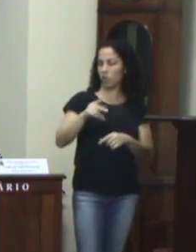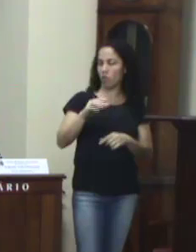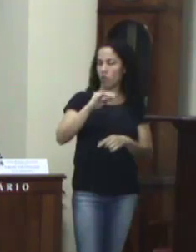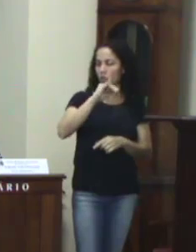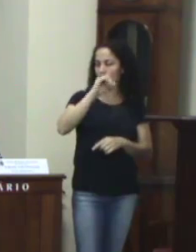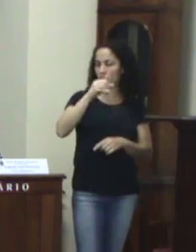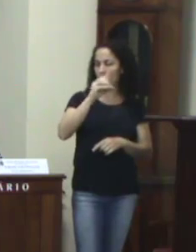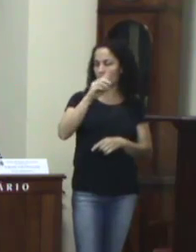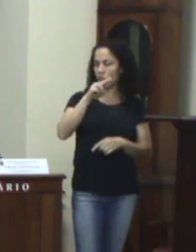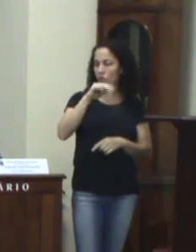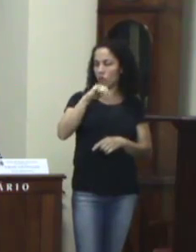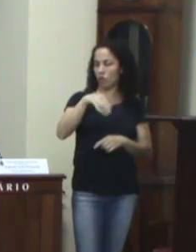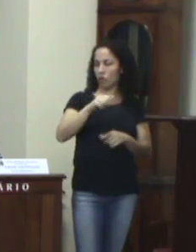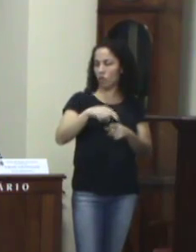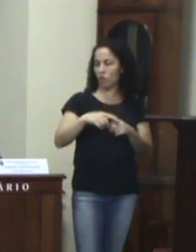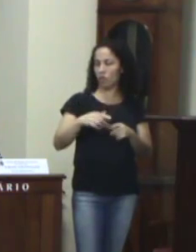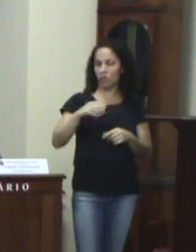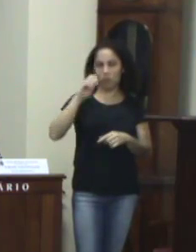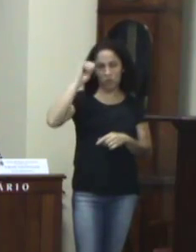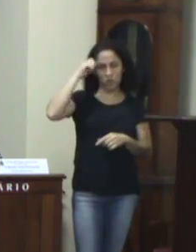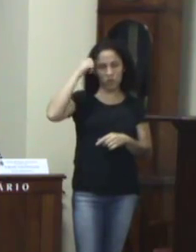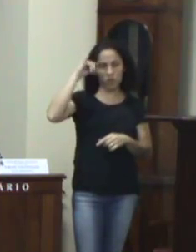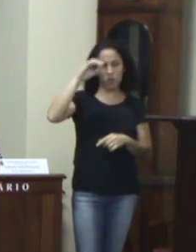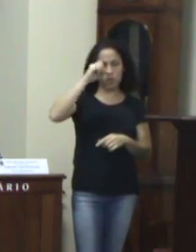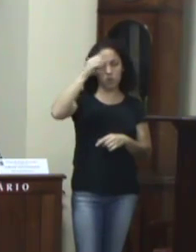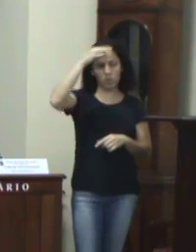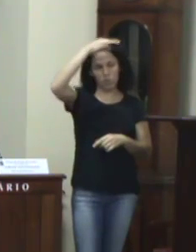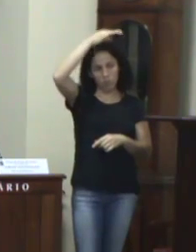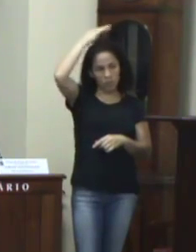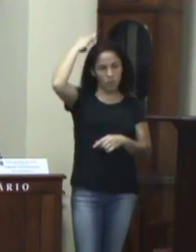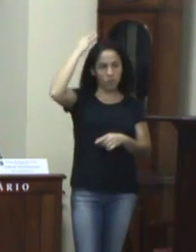Salles, 520, em Santa Isabel do Rio Preto.